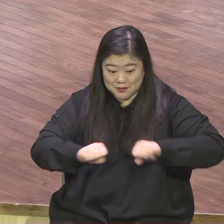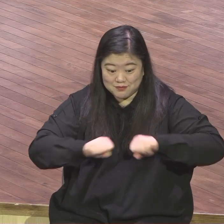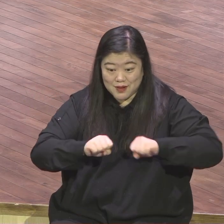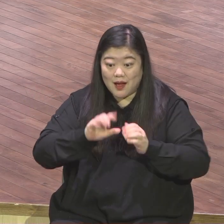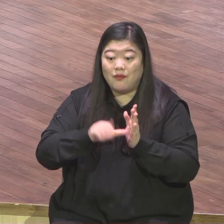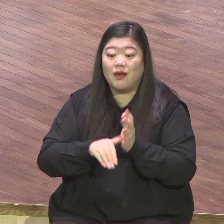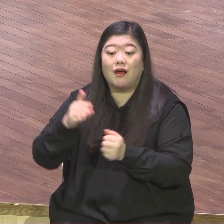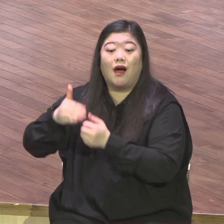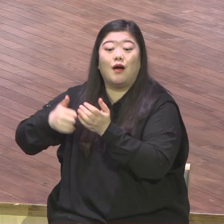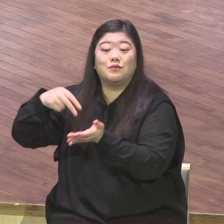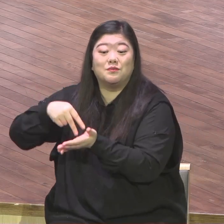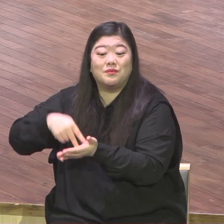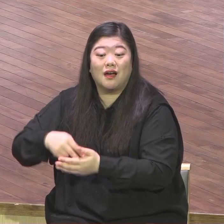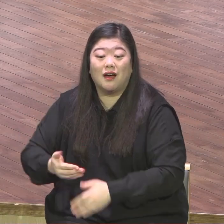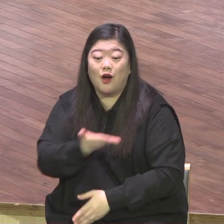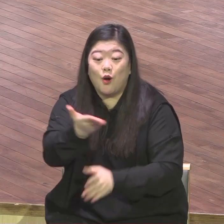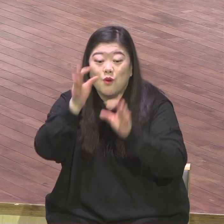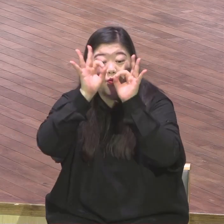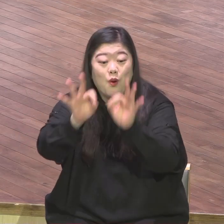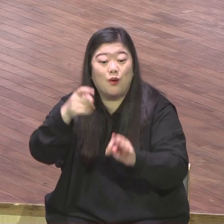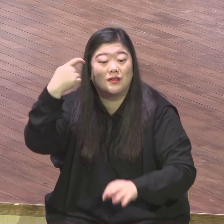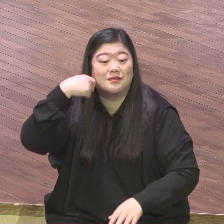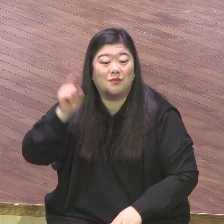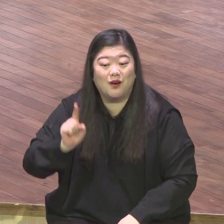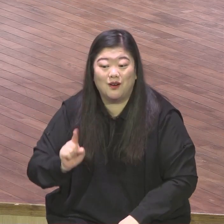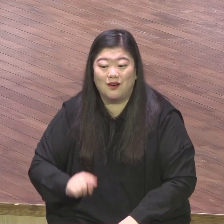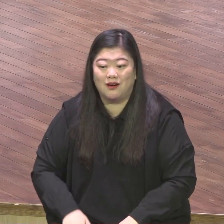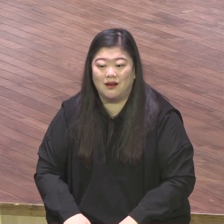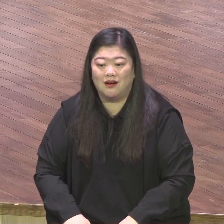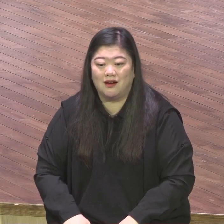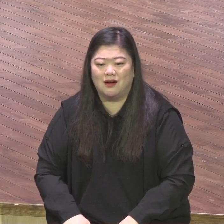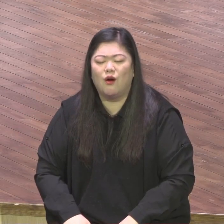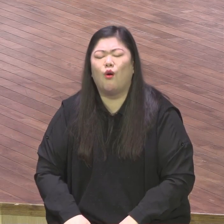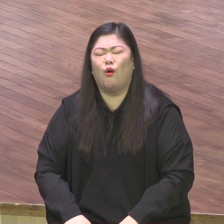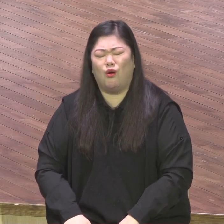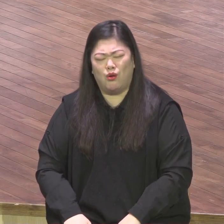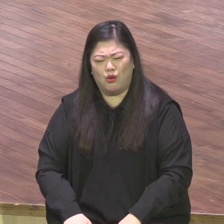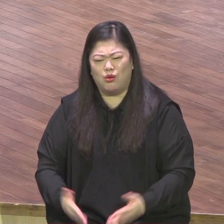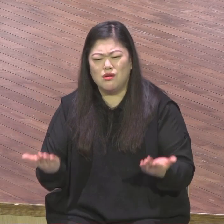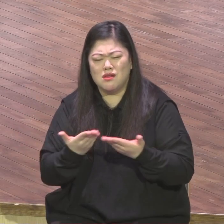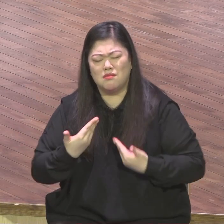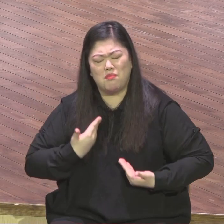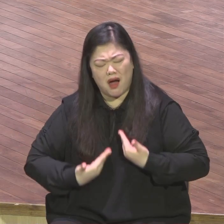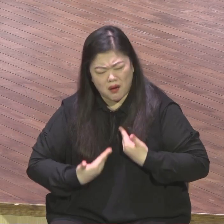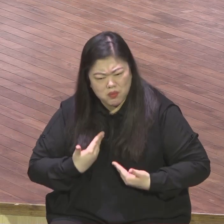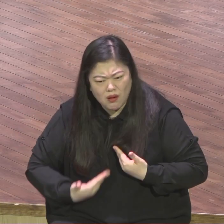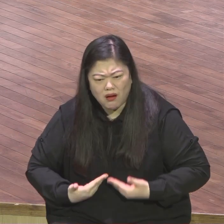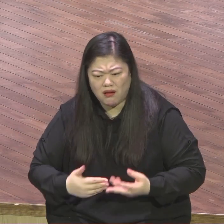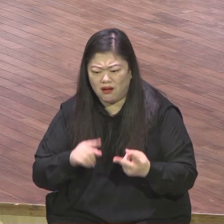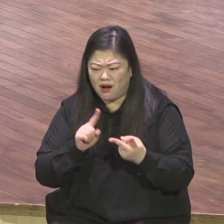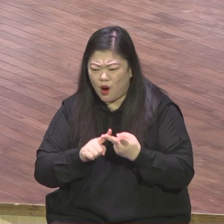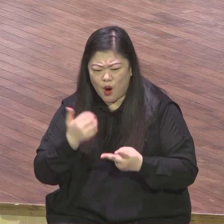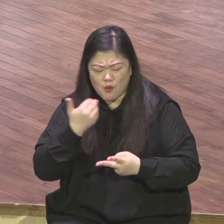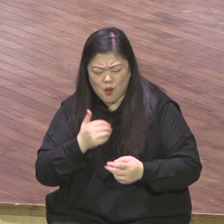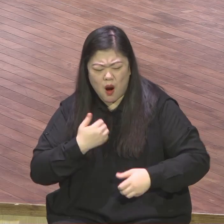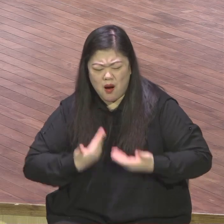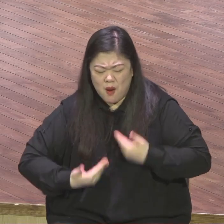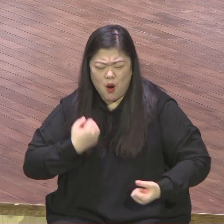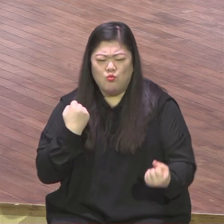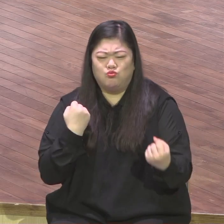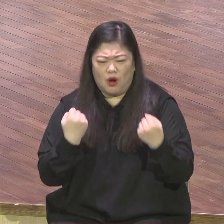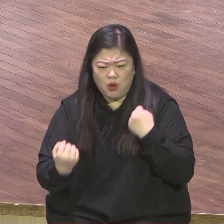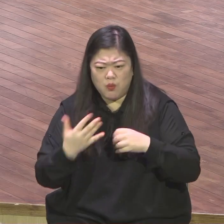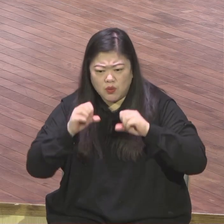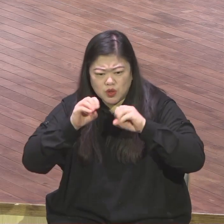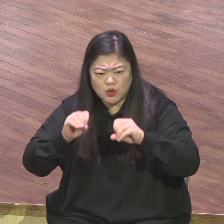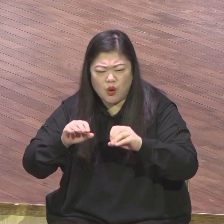계시겠어요? 한 영혼을 위해서 저렇게 시간 내서 저렇게 기도하면서 하나님 그냥 보시겠냐고 구절을